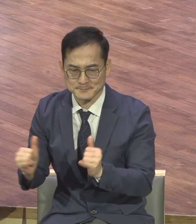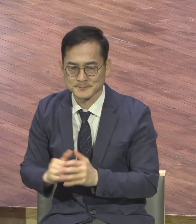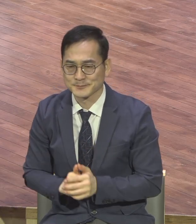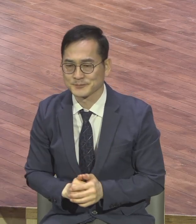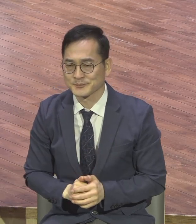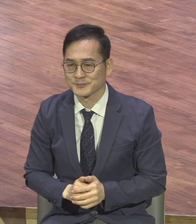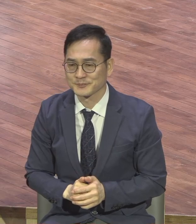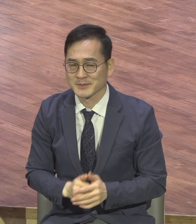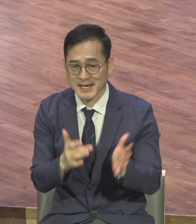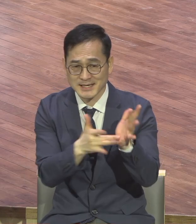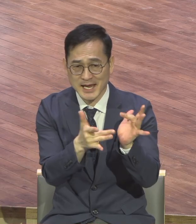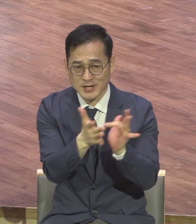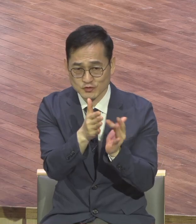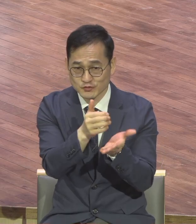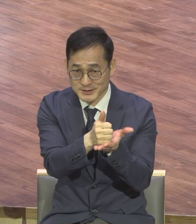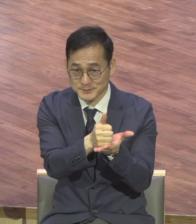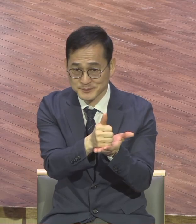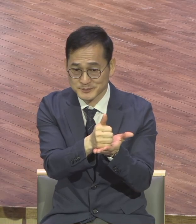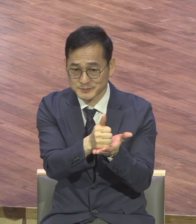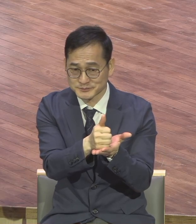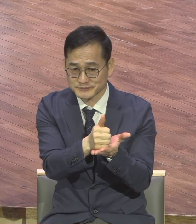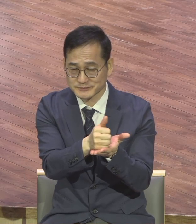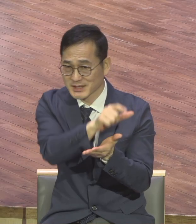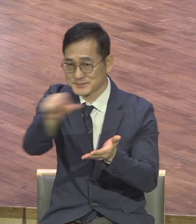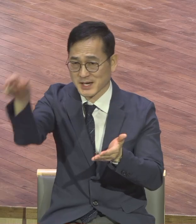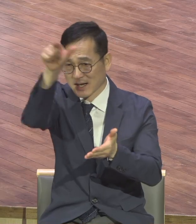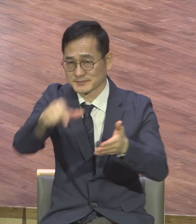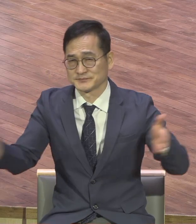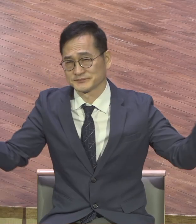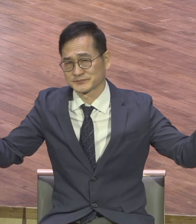예수 그리스도가 십자가에서 뭐요? 다 이루었다.